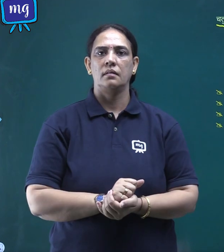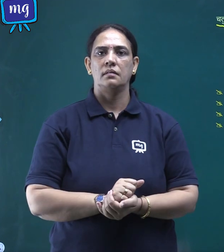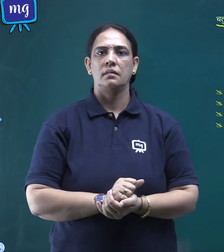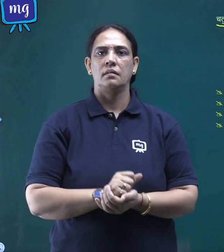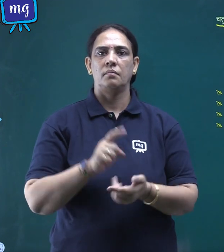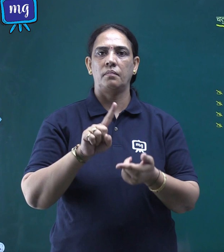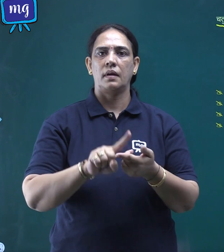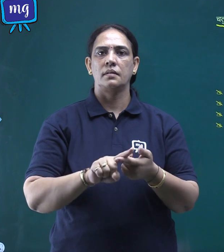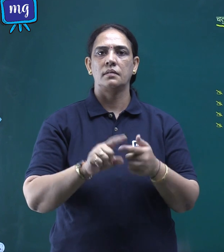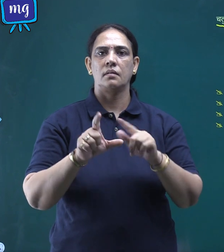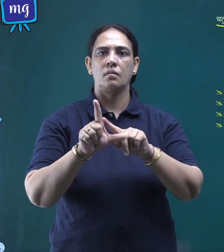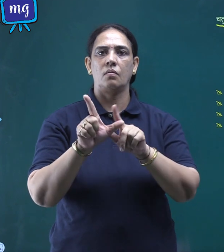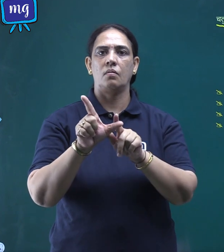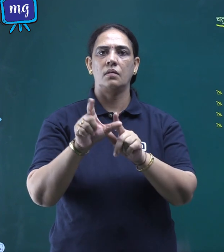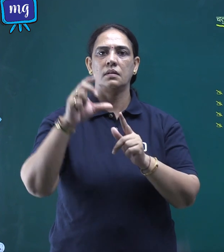प्लस कोण सी